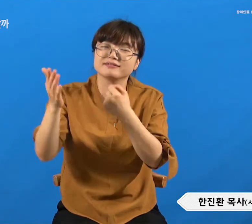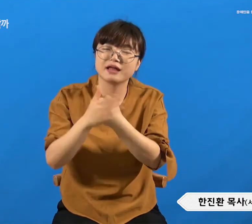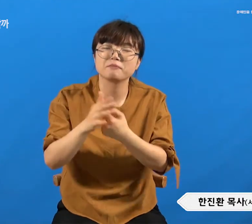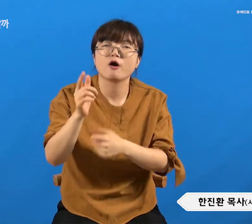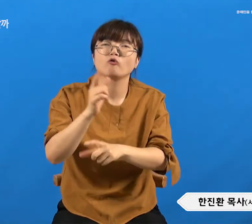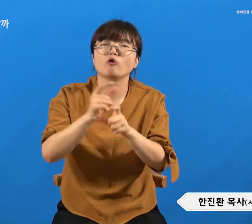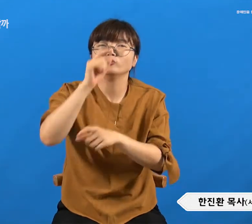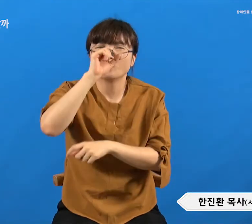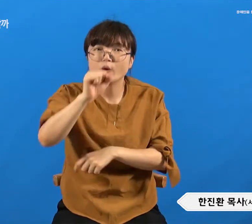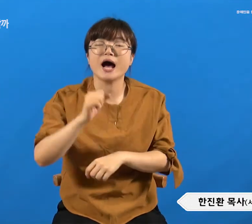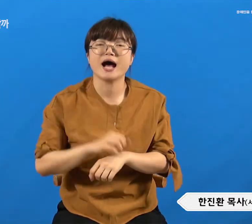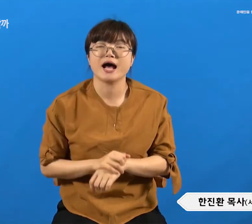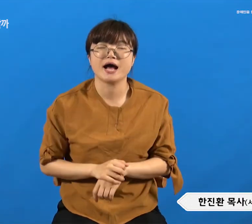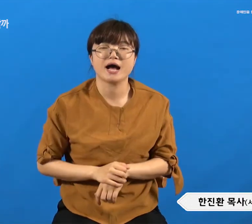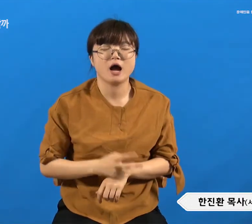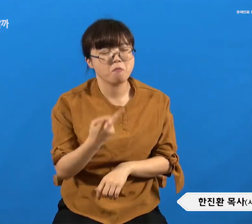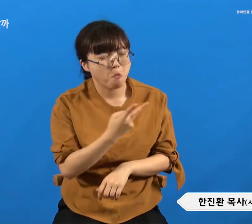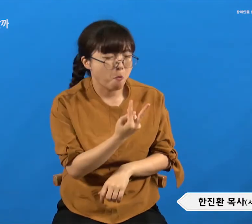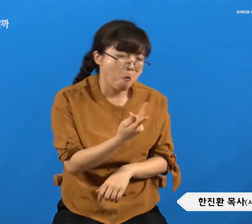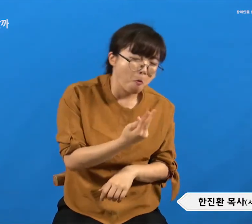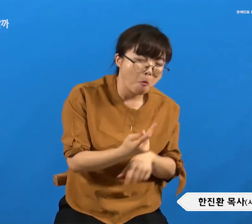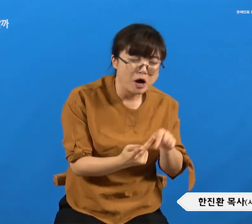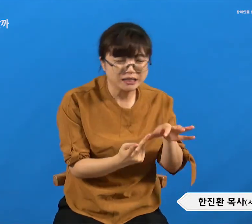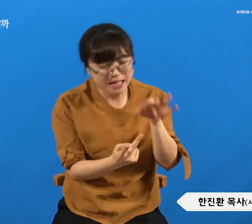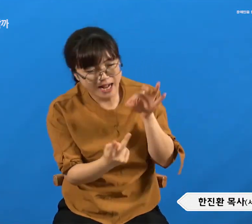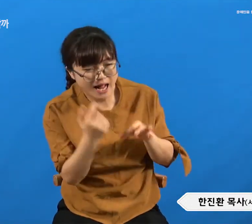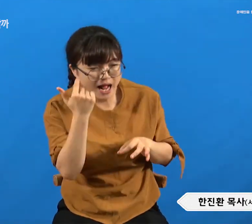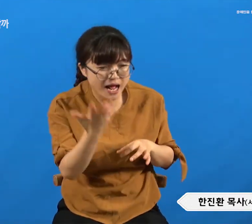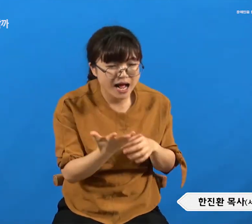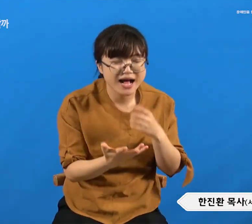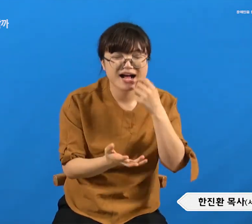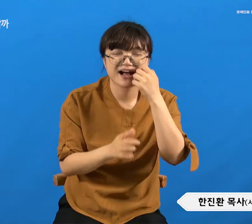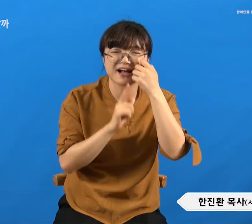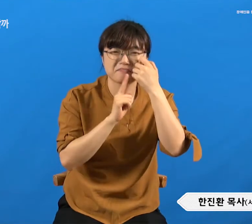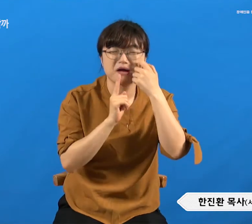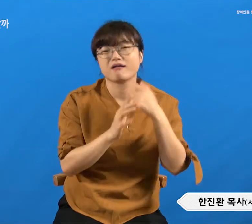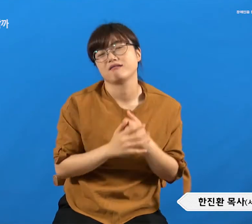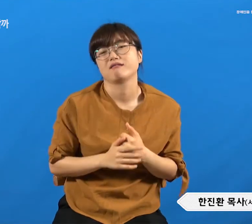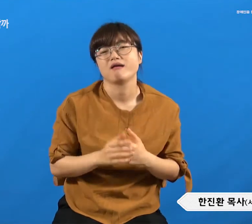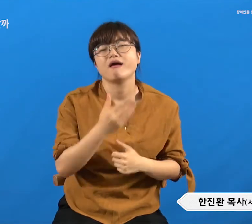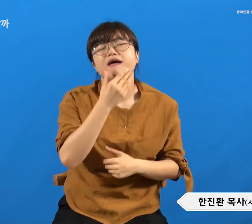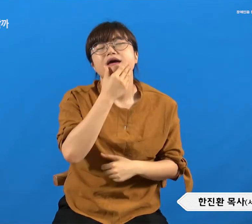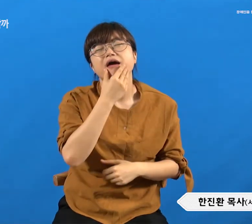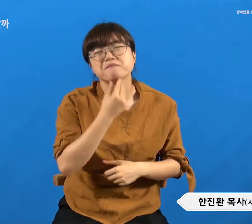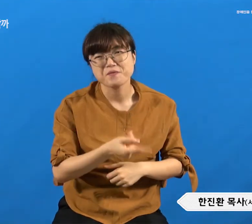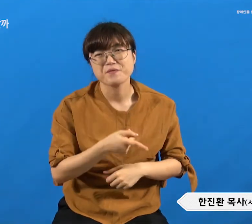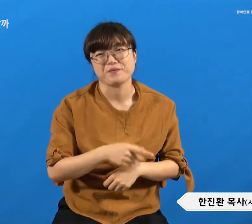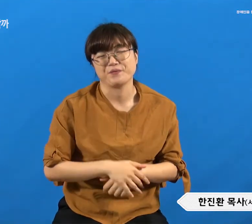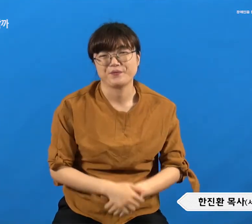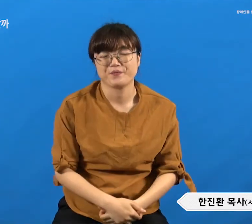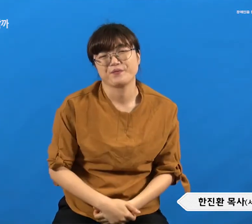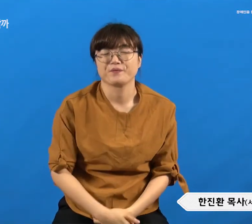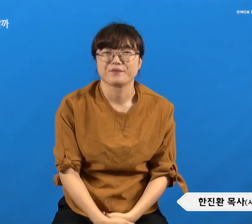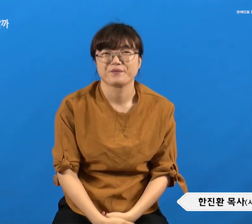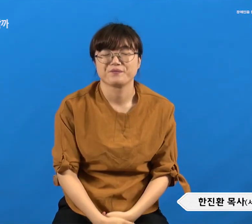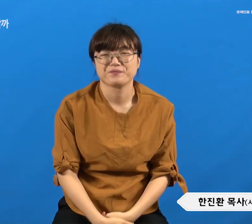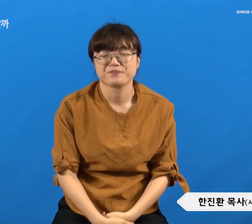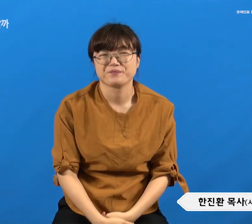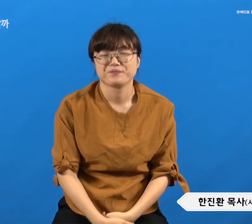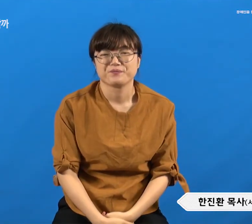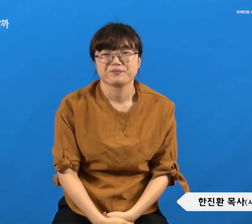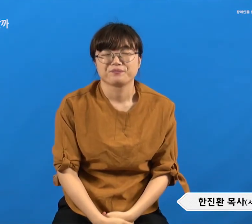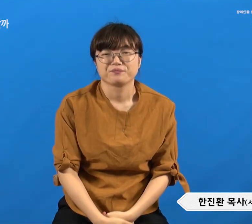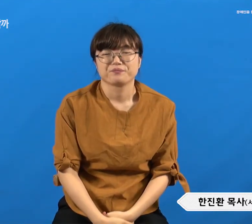사이에 끼어서 이거 뭘 택할는지 모르겠다. 그러고 지금 있습니다. 행복한 비명이지요.